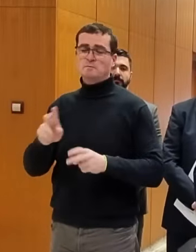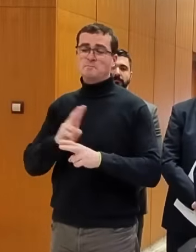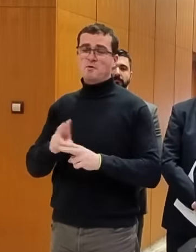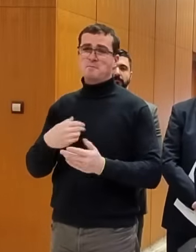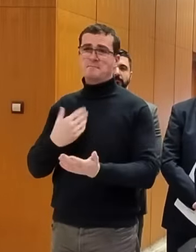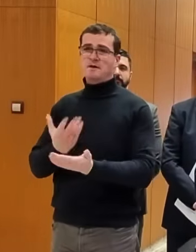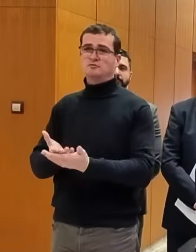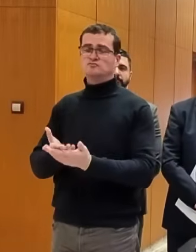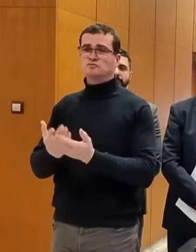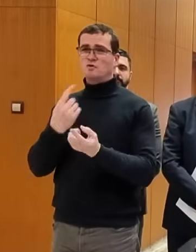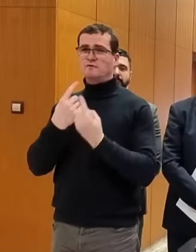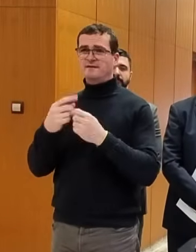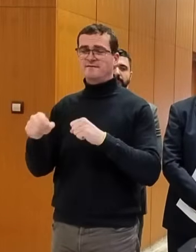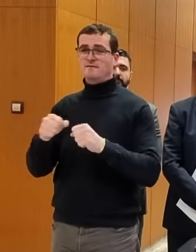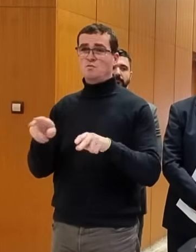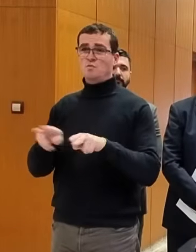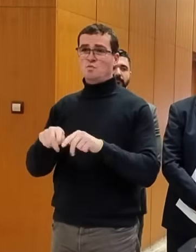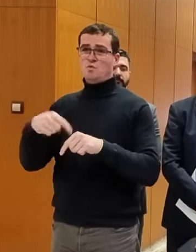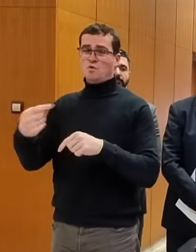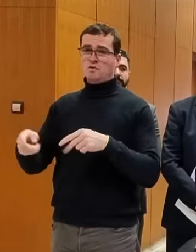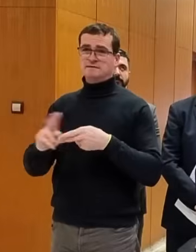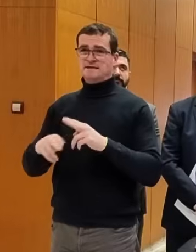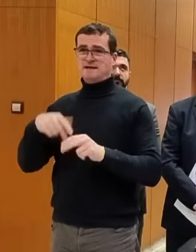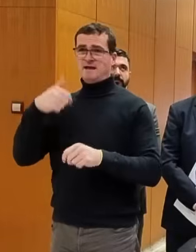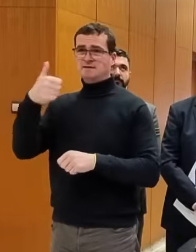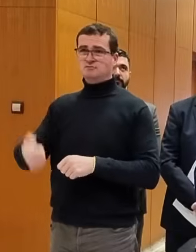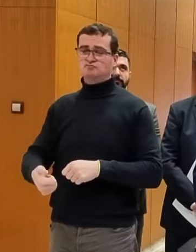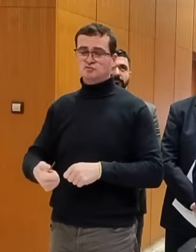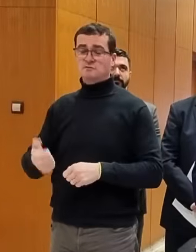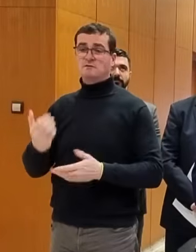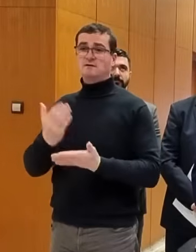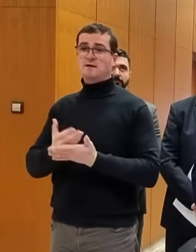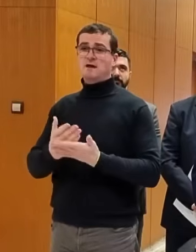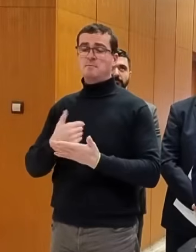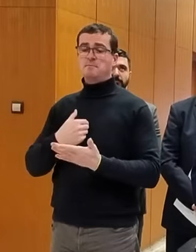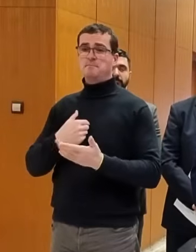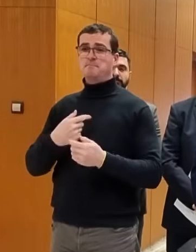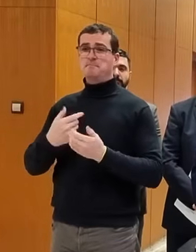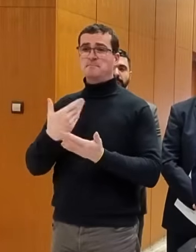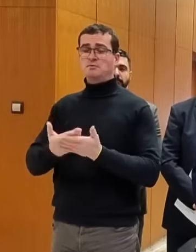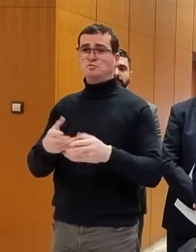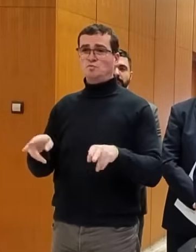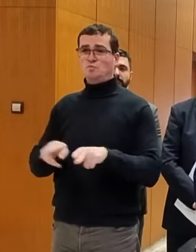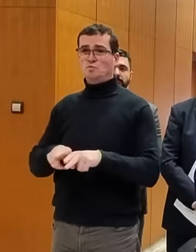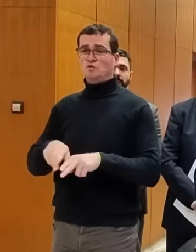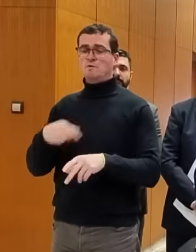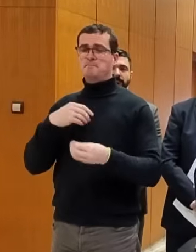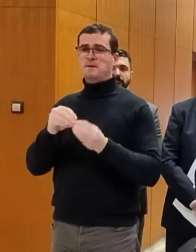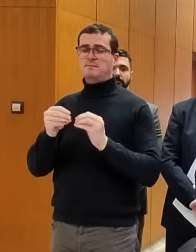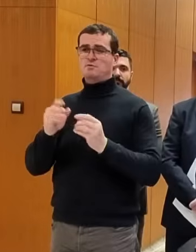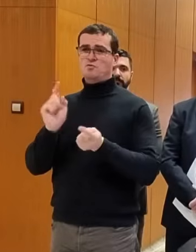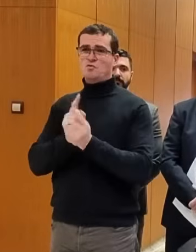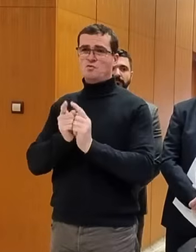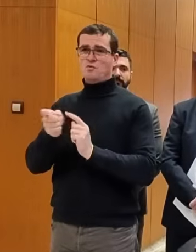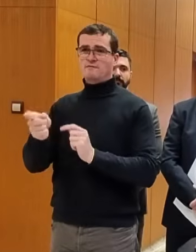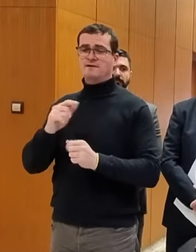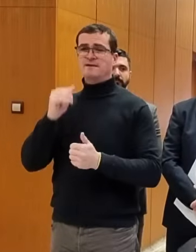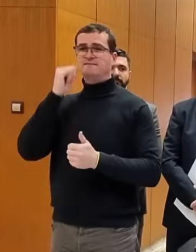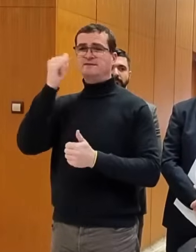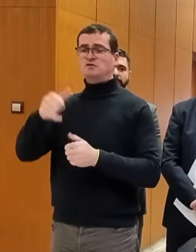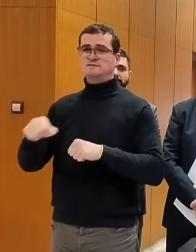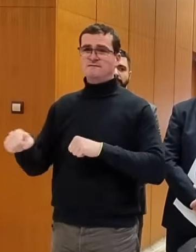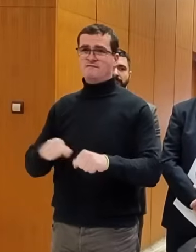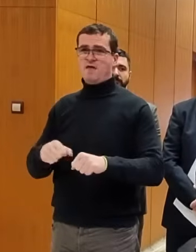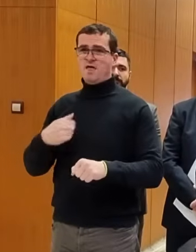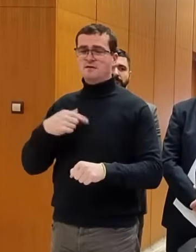byť predložený na rokovanie vlády v utorok alebo v stredu budúci týždeň. Ak bude predložený v utorok, bude predmetom rokovania výjazdovej